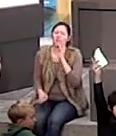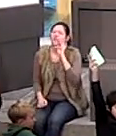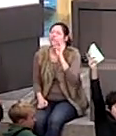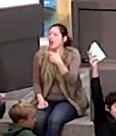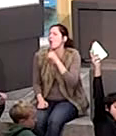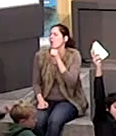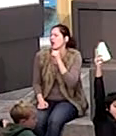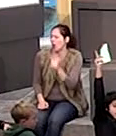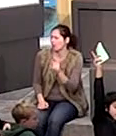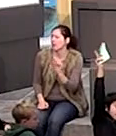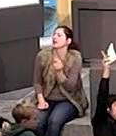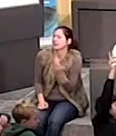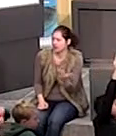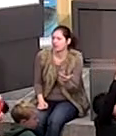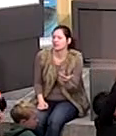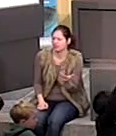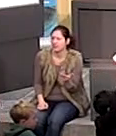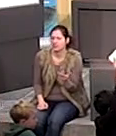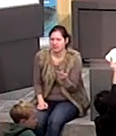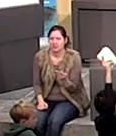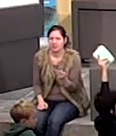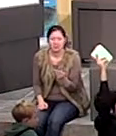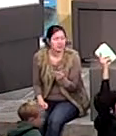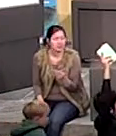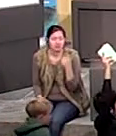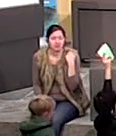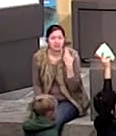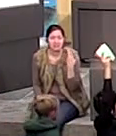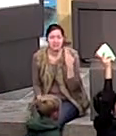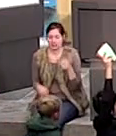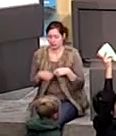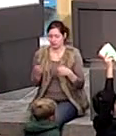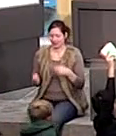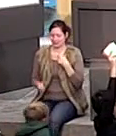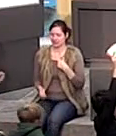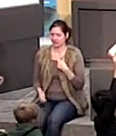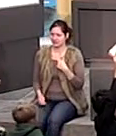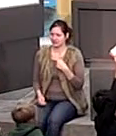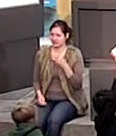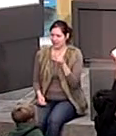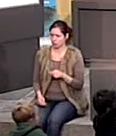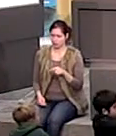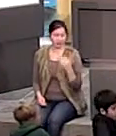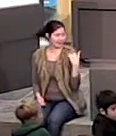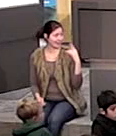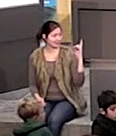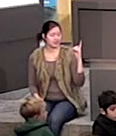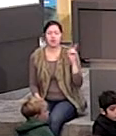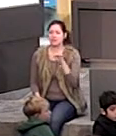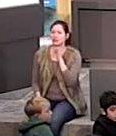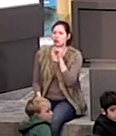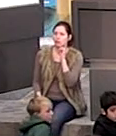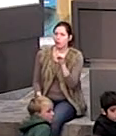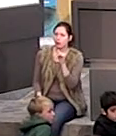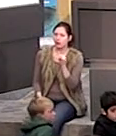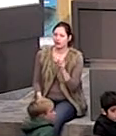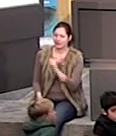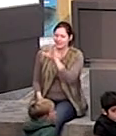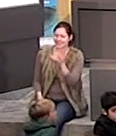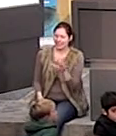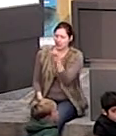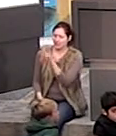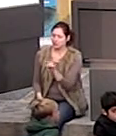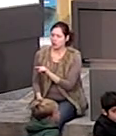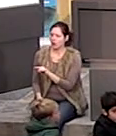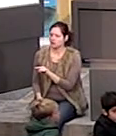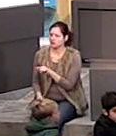grappen maken. Ik weet niet waar onze presentator van daarnet was. Maar de mop, het ligt geel, het is geel en zwart